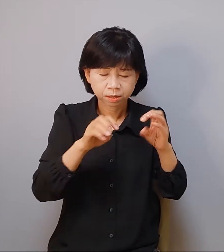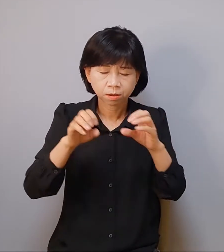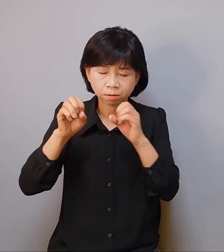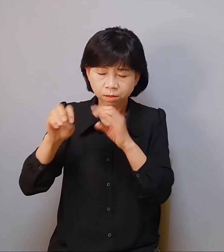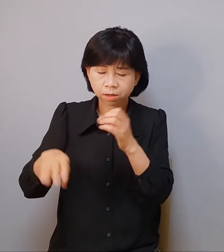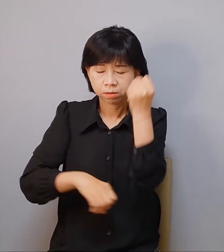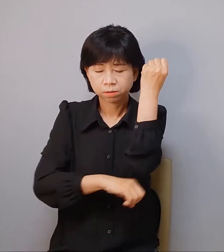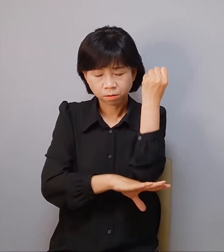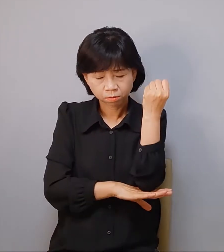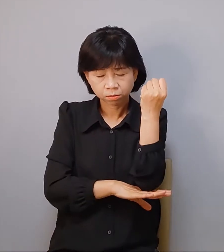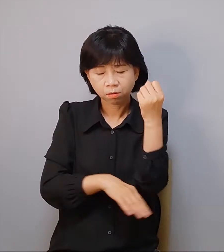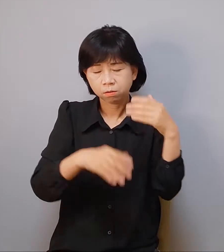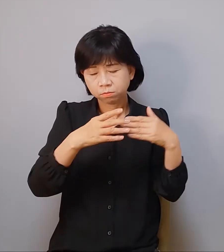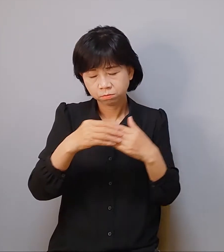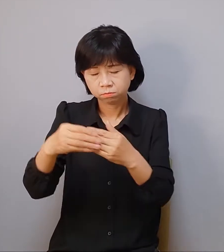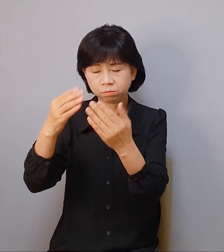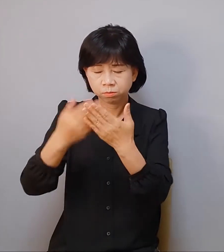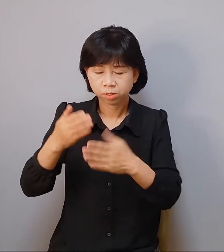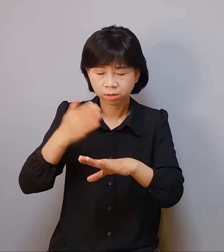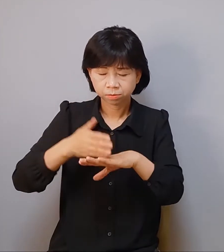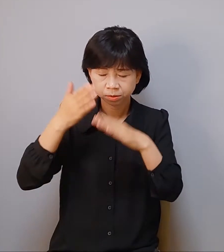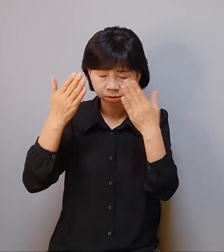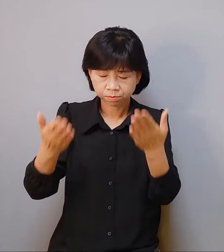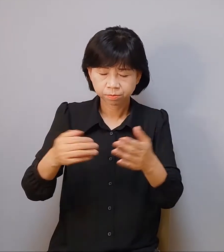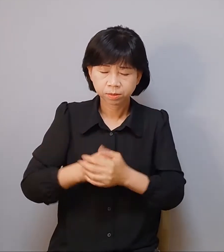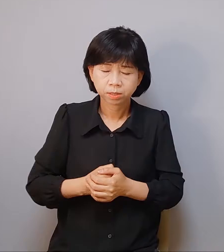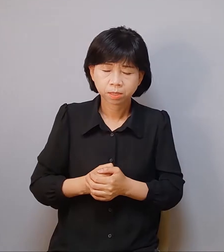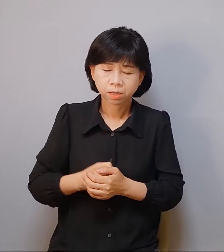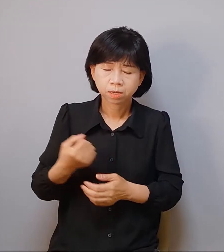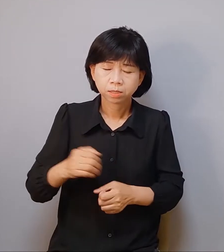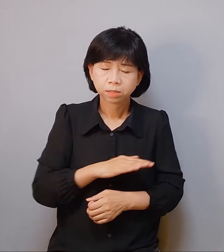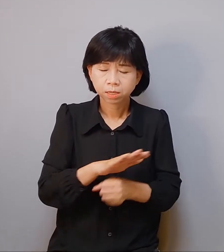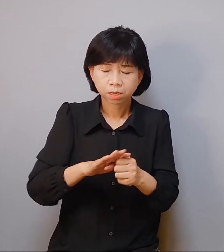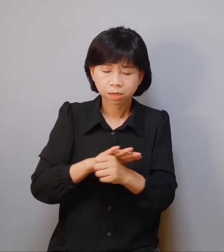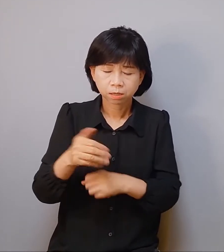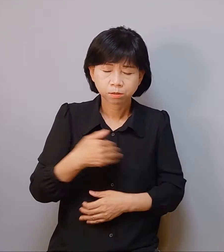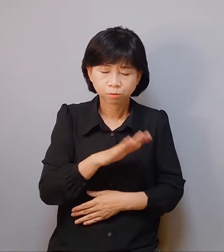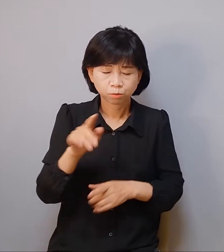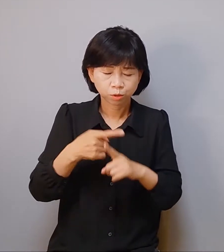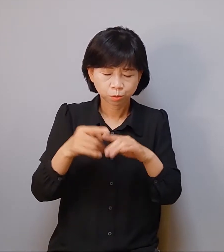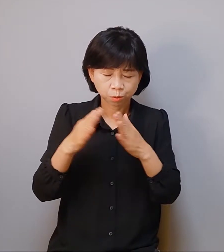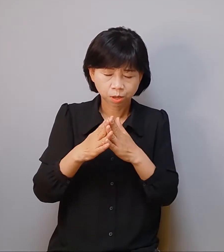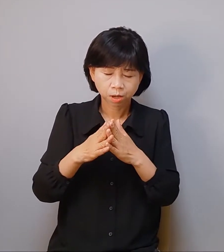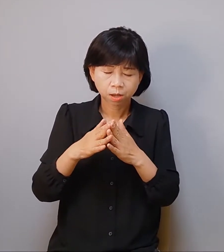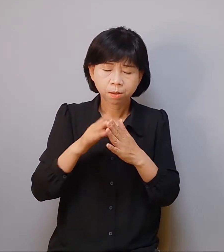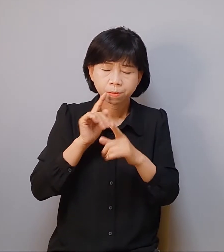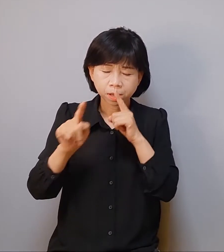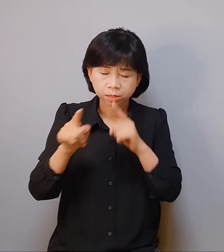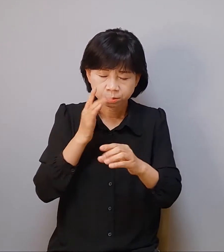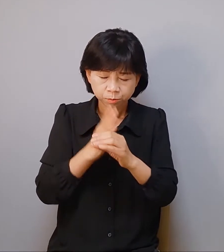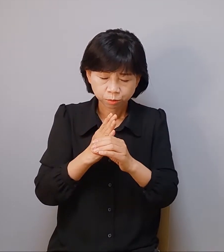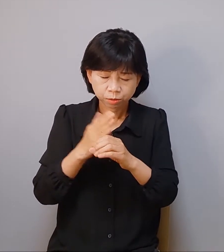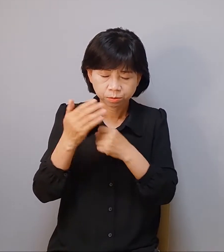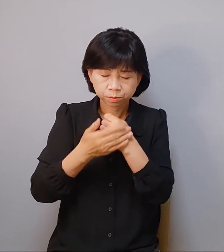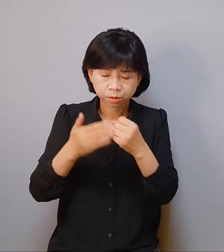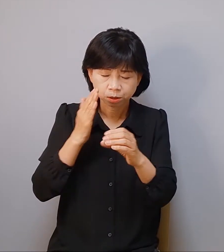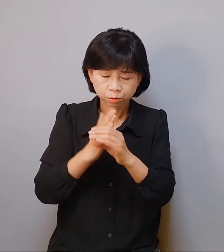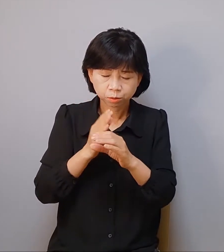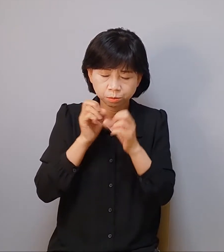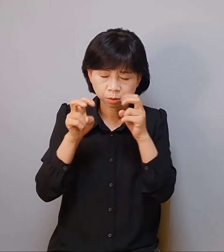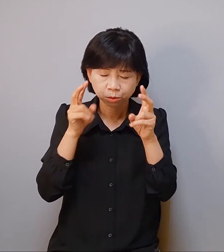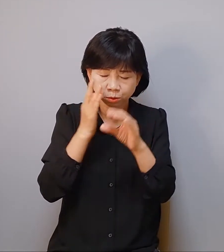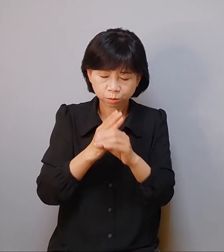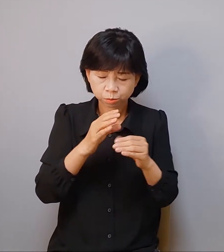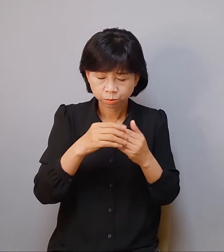인도하심을 참으로 감사합니다. 사랑하는 우리 교회가 말씀 중심, 은혜 중심, 선교 중심의 교회로 인도하여